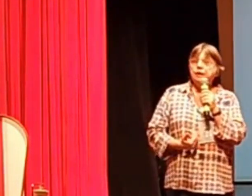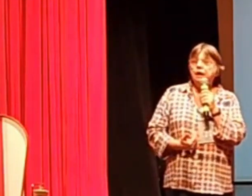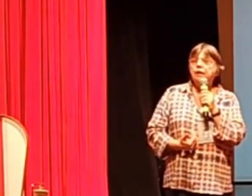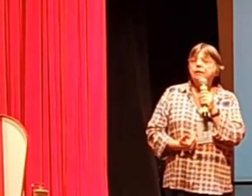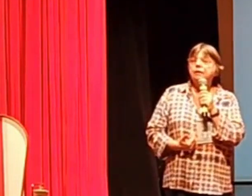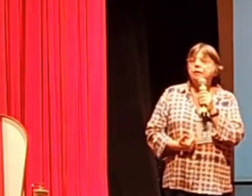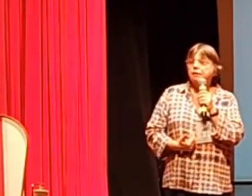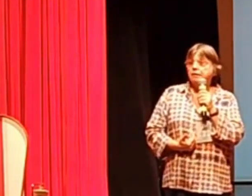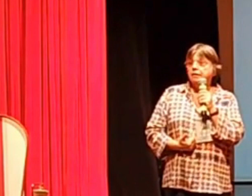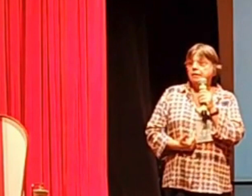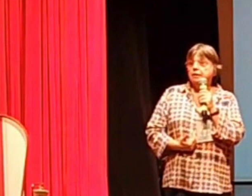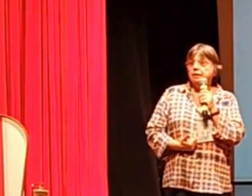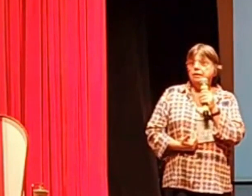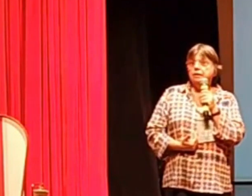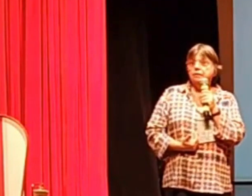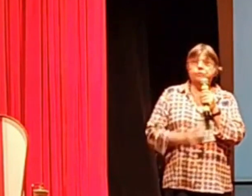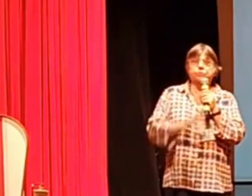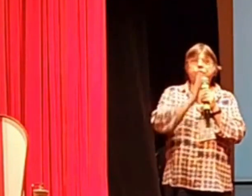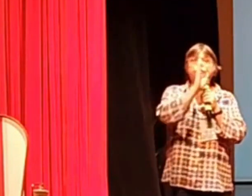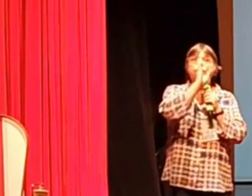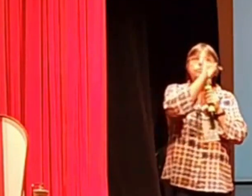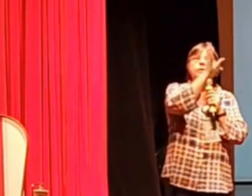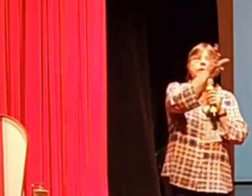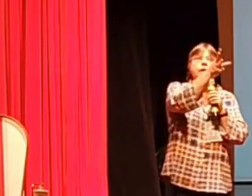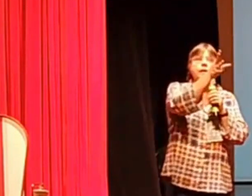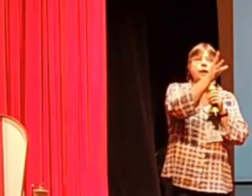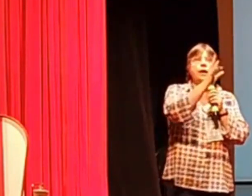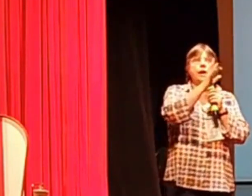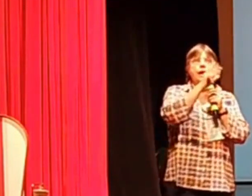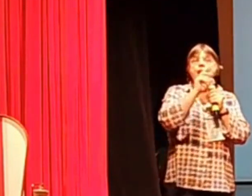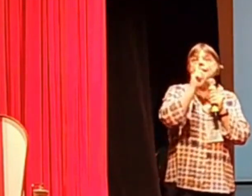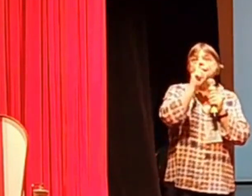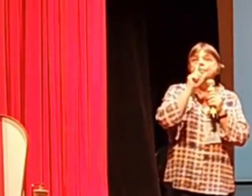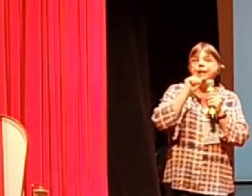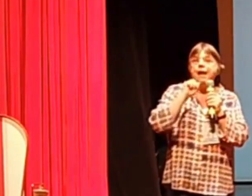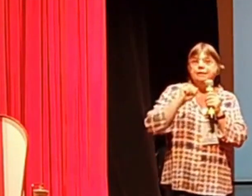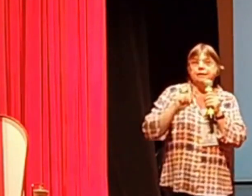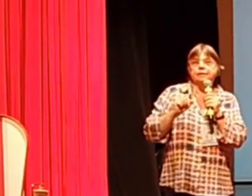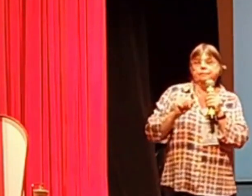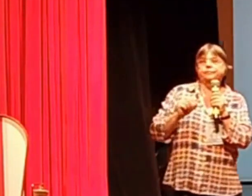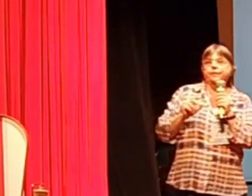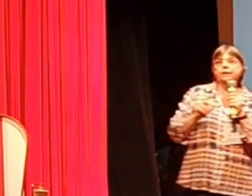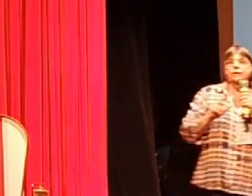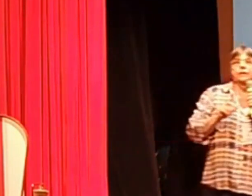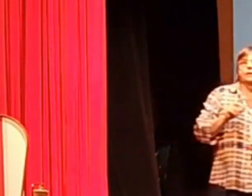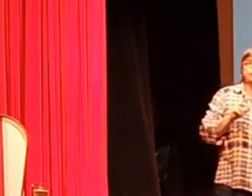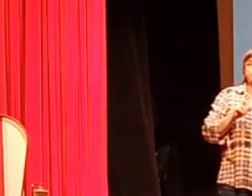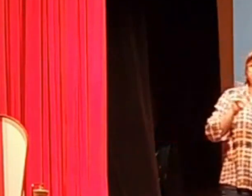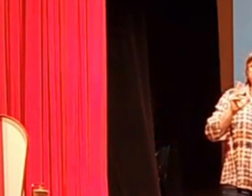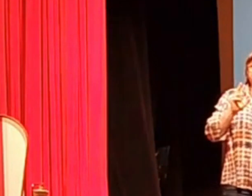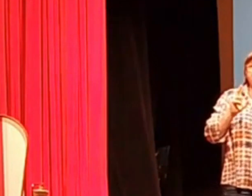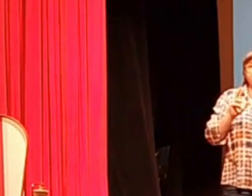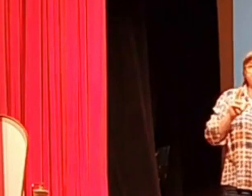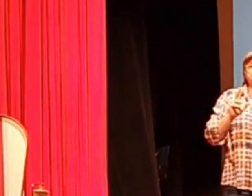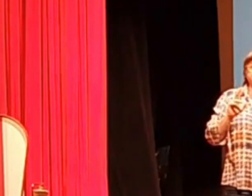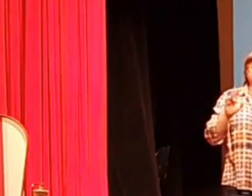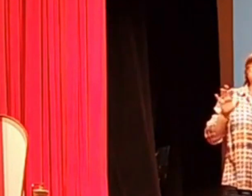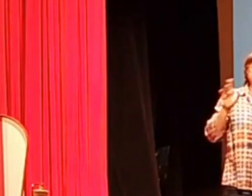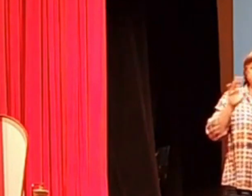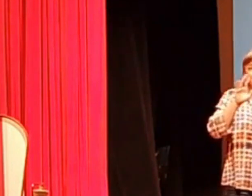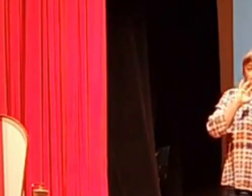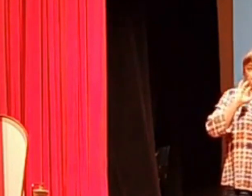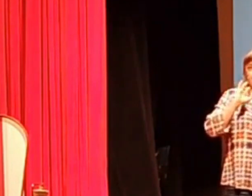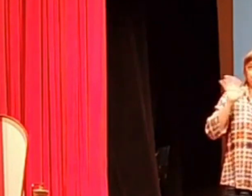sentindo alinhada, né? Estou me sentindo, né, equilibrada, né? E isso daí,